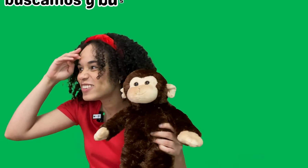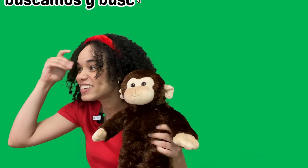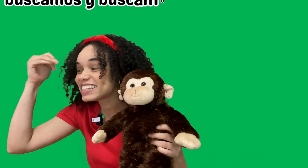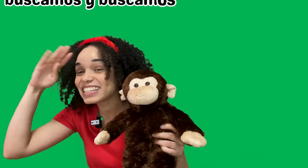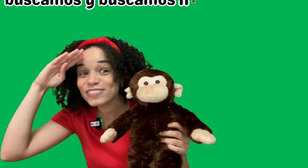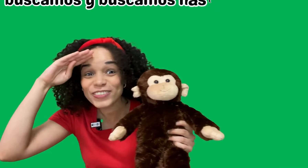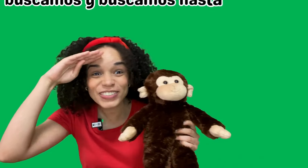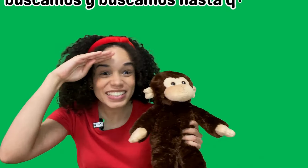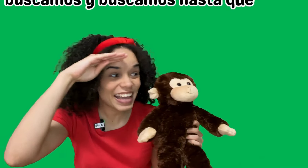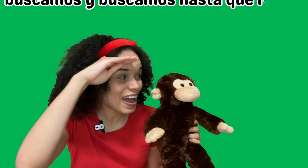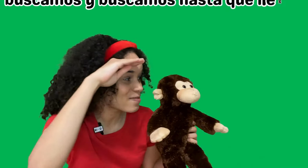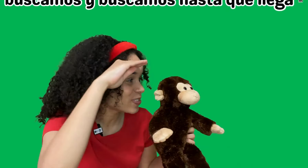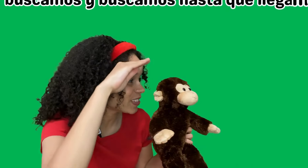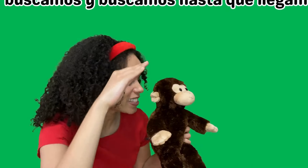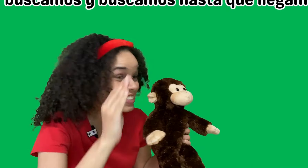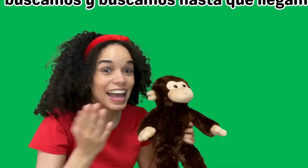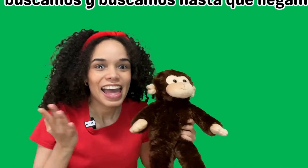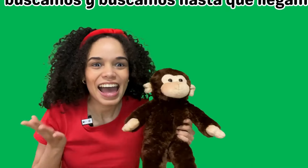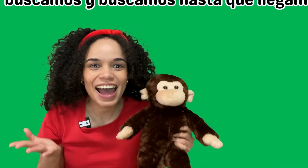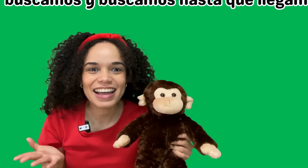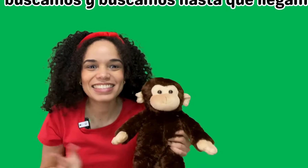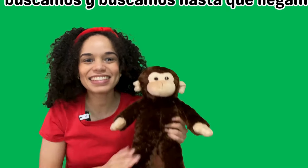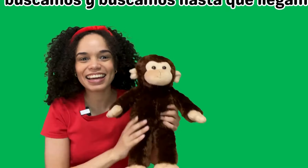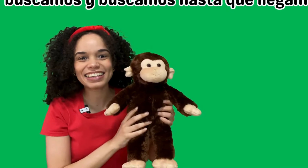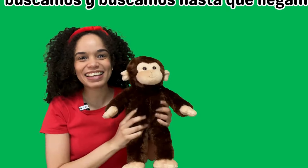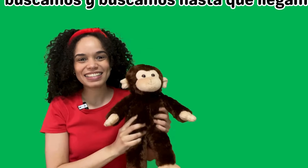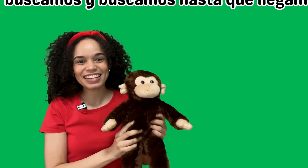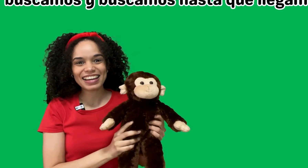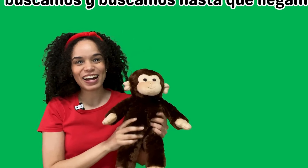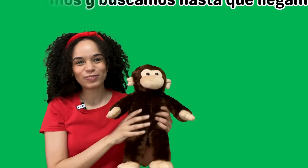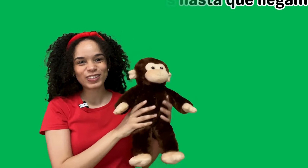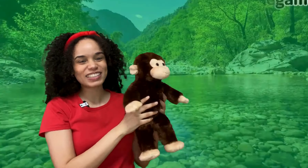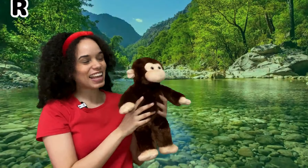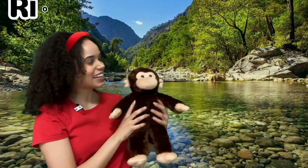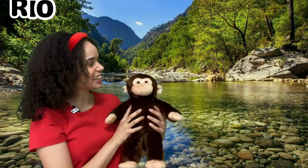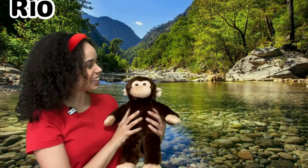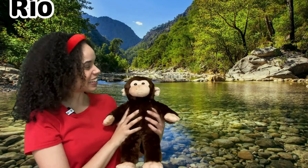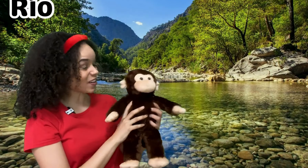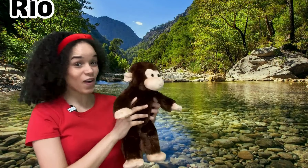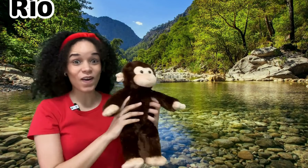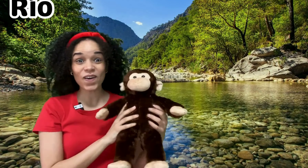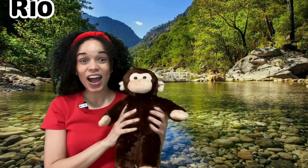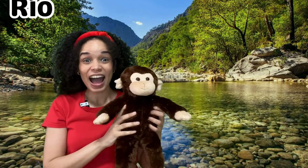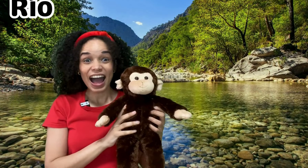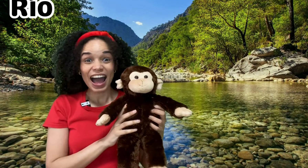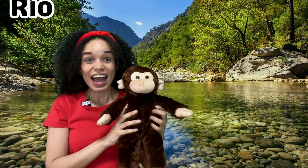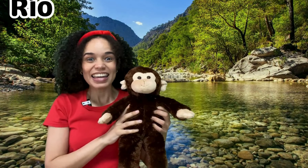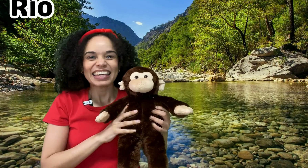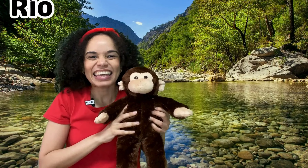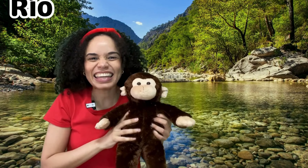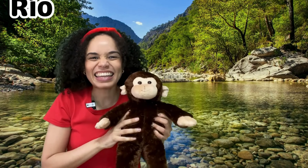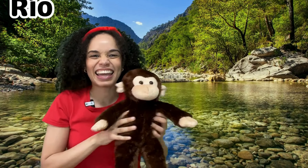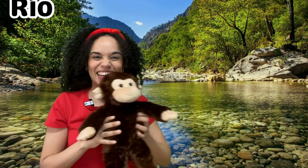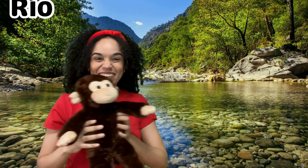y buscamos hasta que llegamos al río y